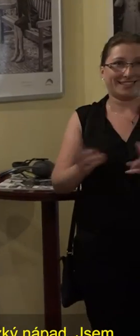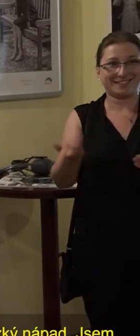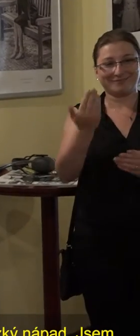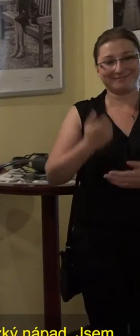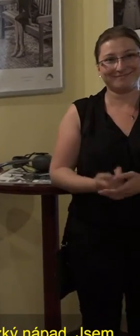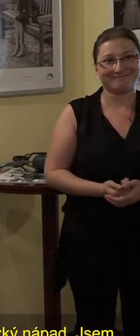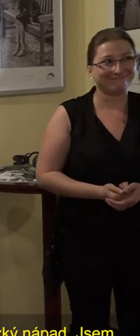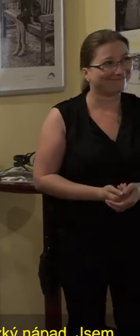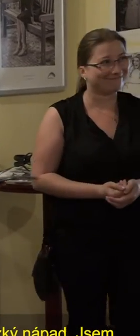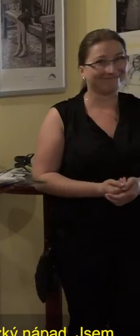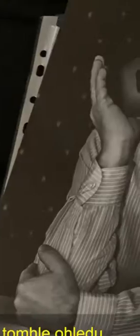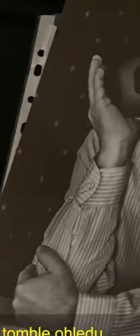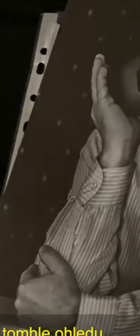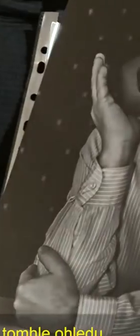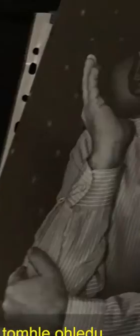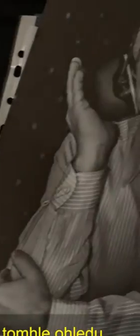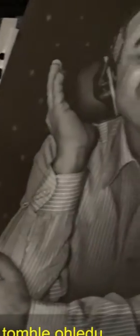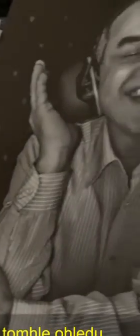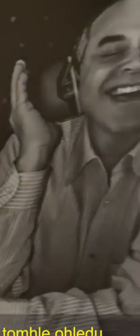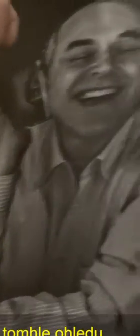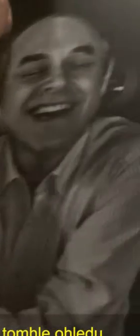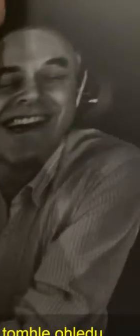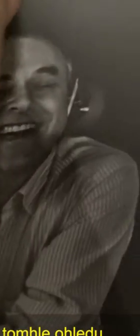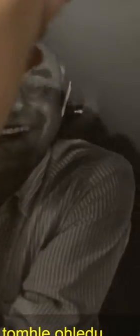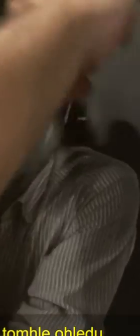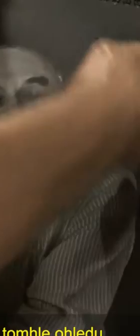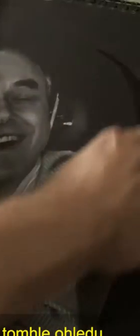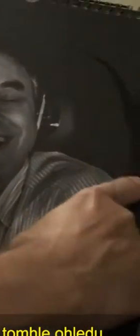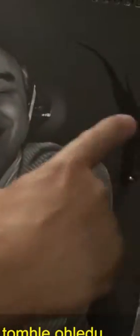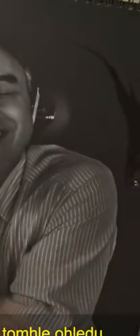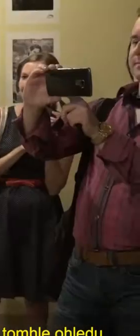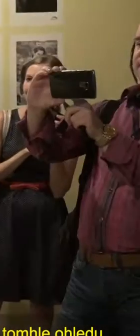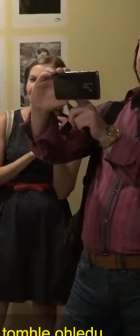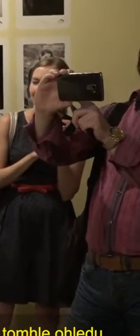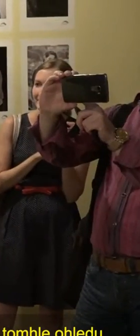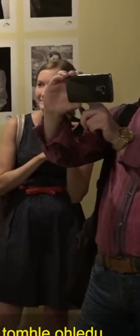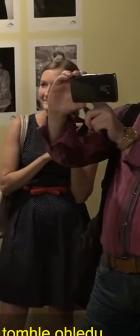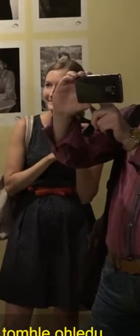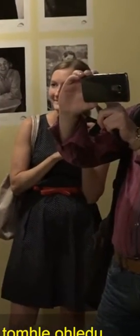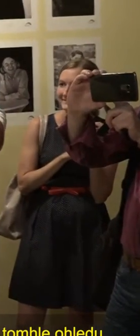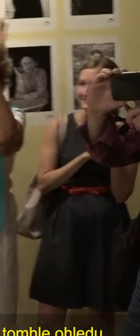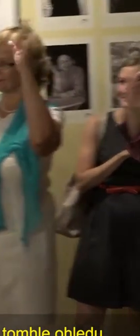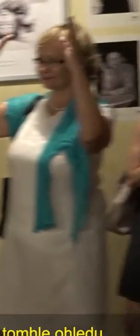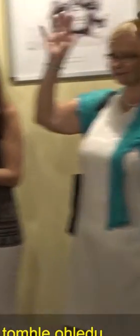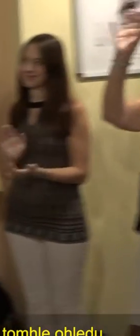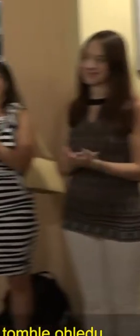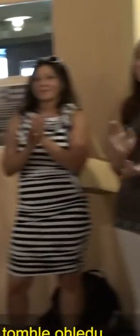se snaží postarat, pomoct skupinám znevýhodněných nebo postižených obyvatel a